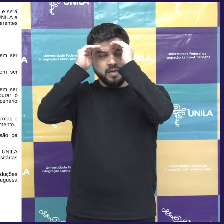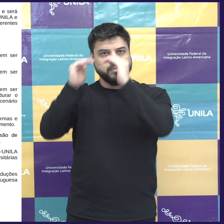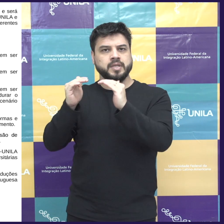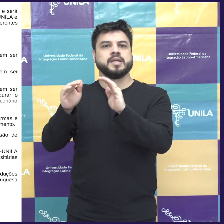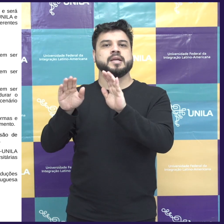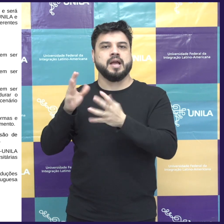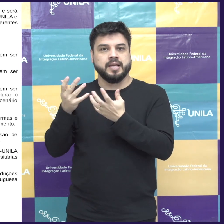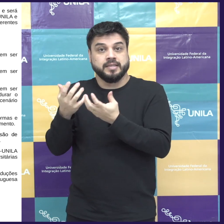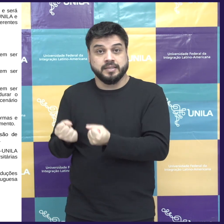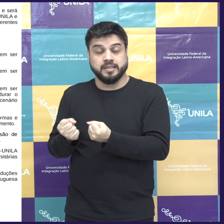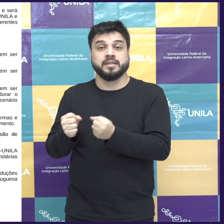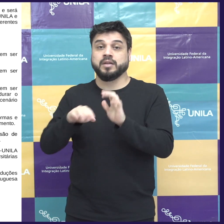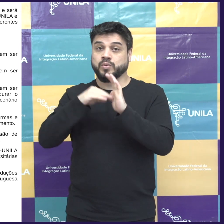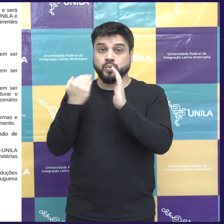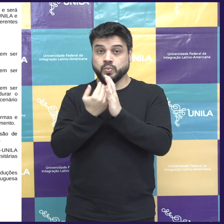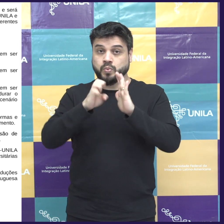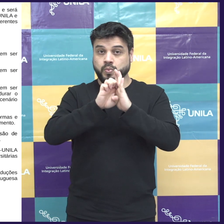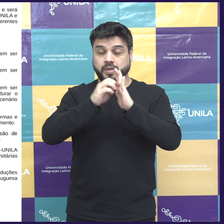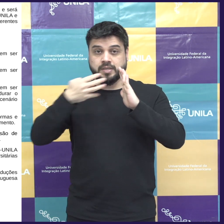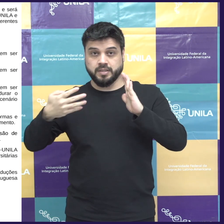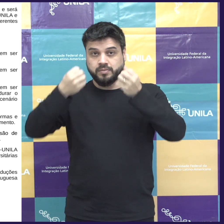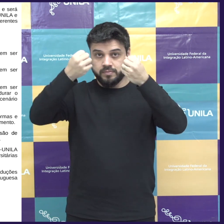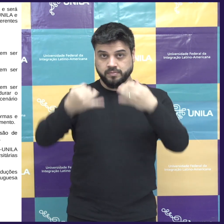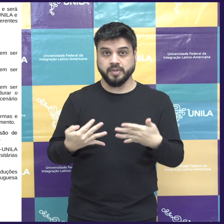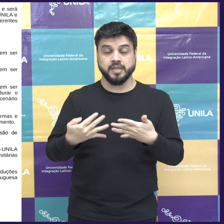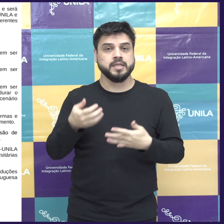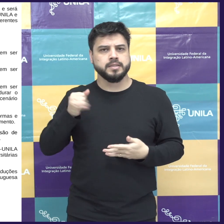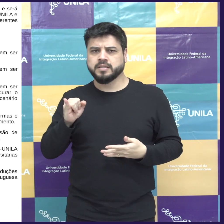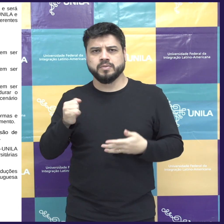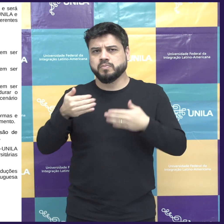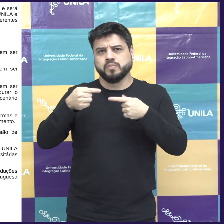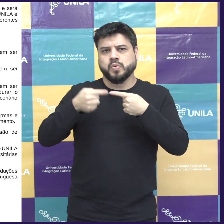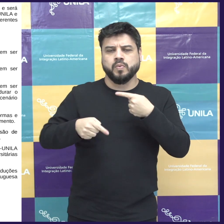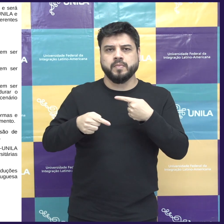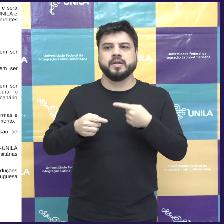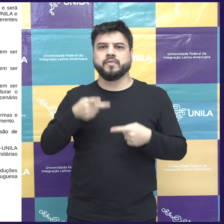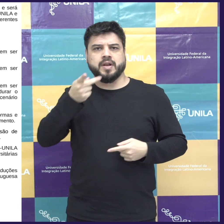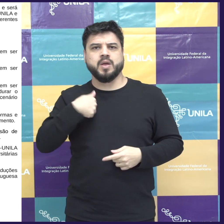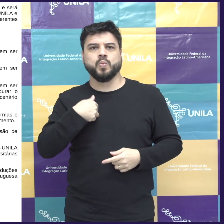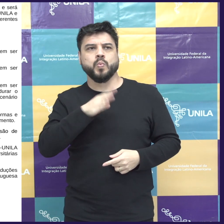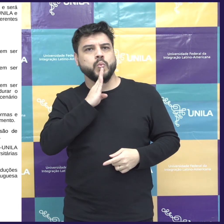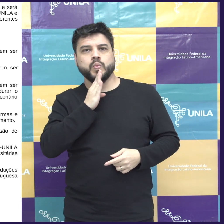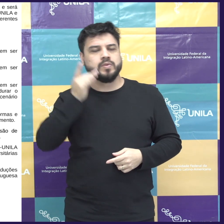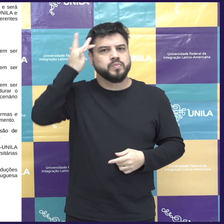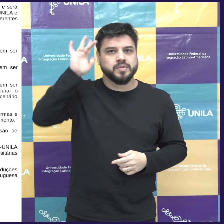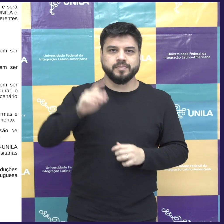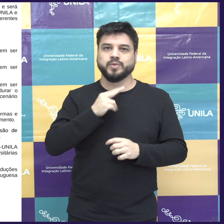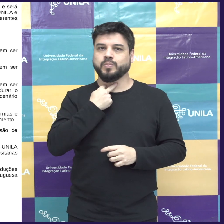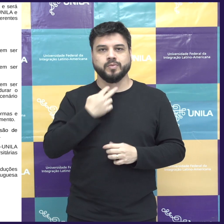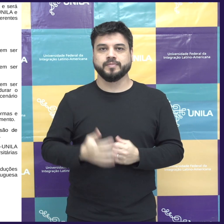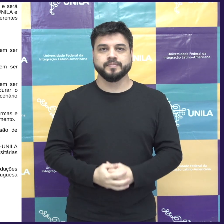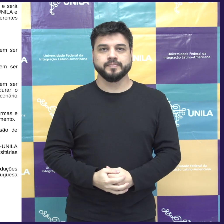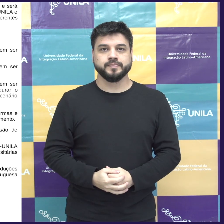e condições estabelecidas neste edital, não sendo aceita a alegação de desconhecimento.